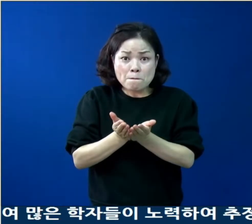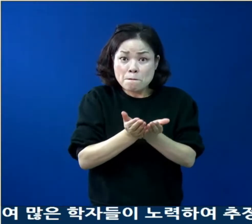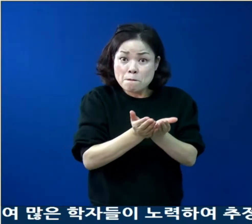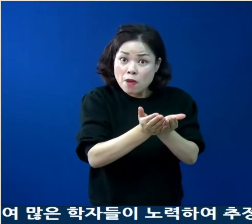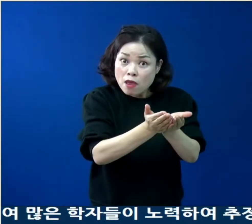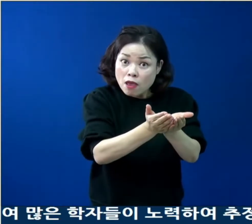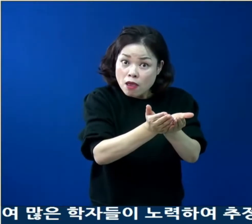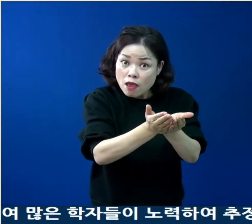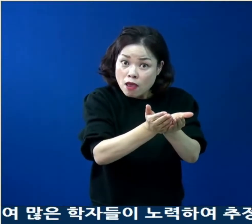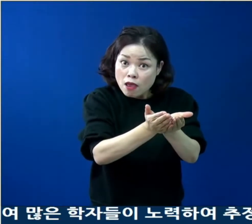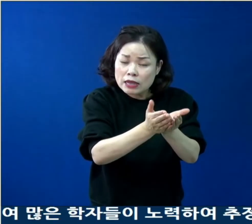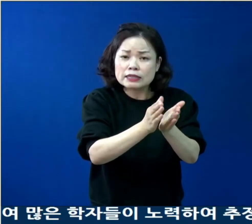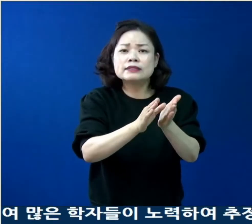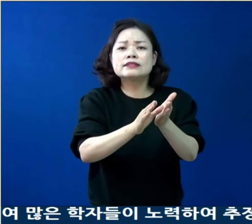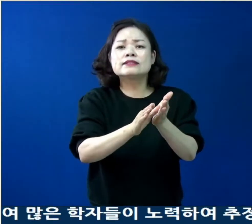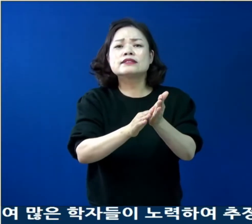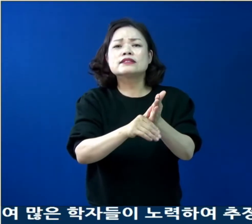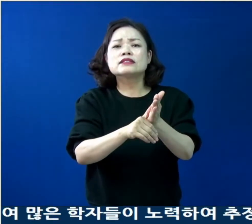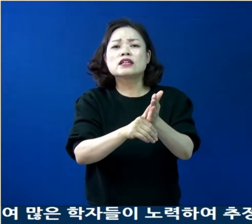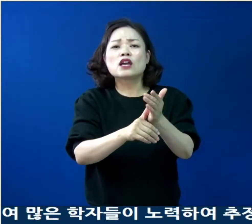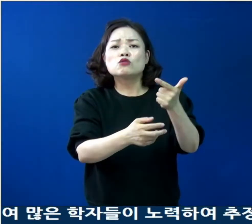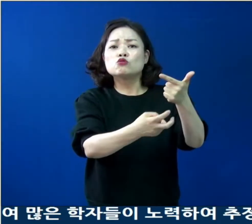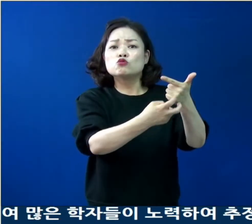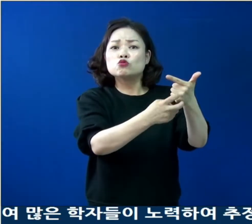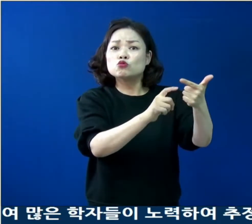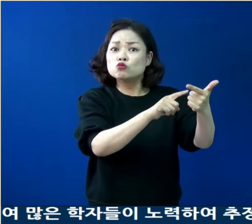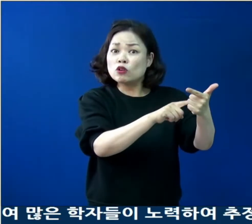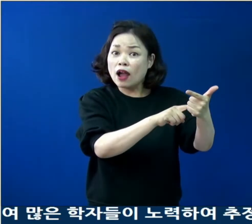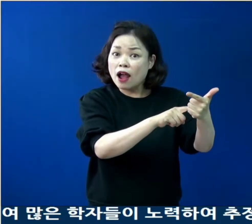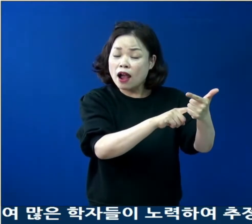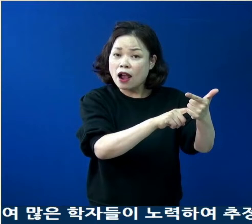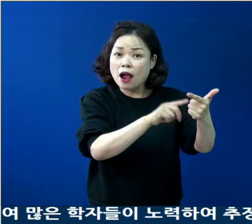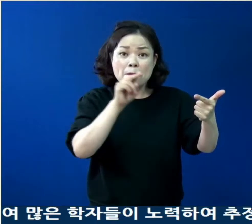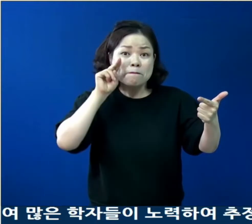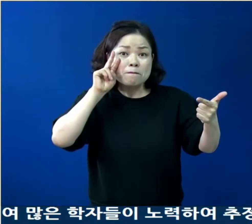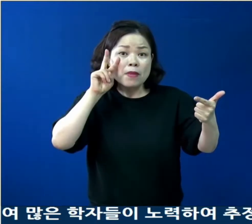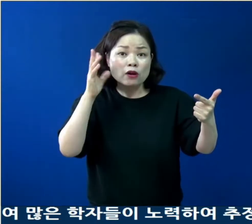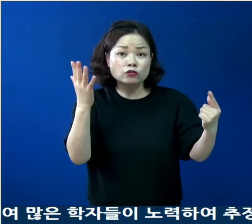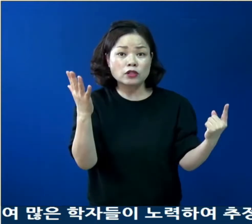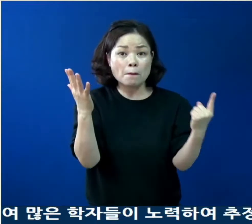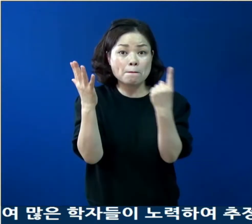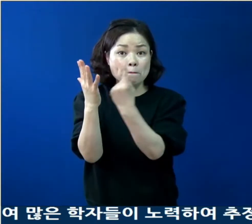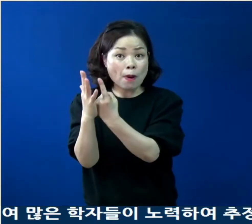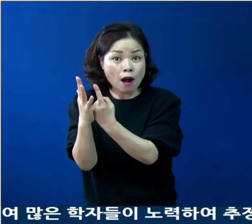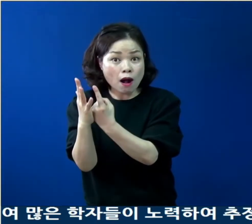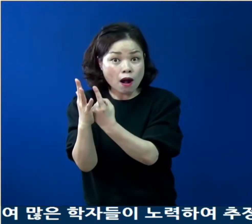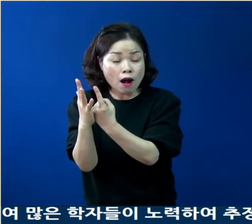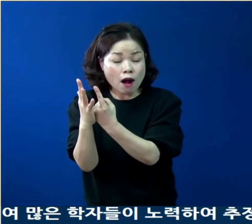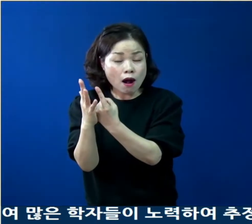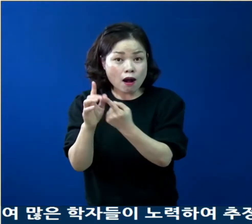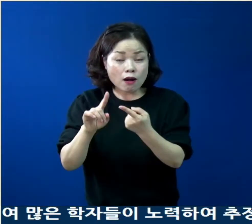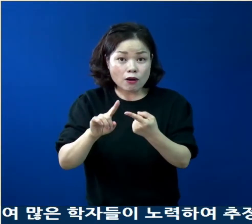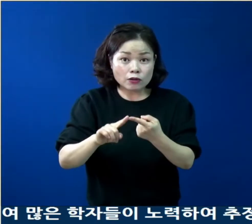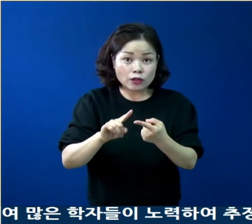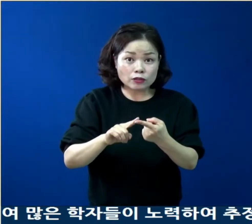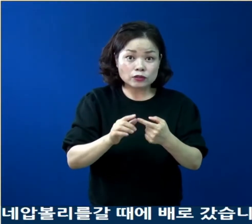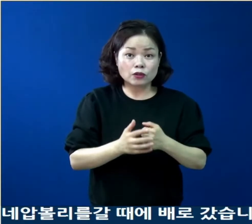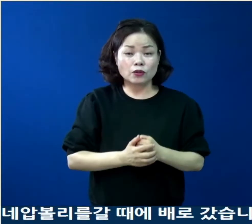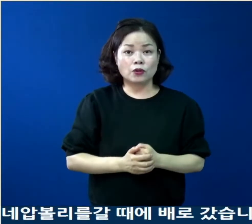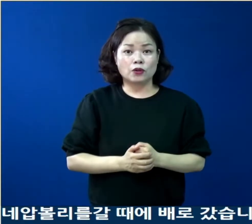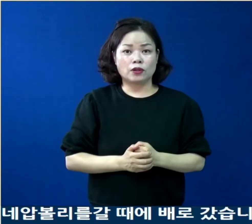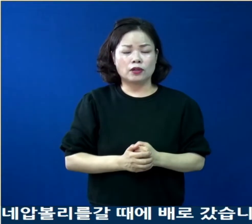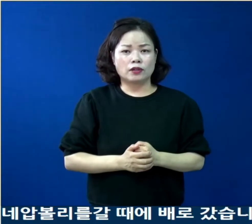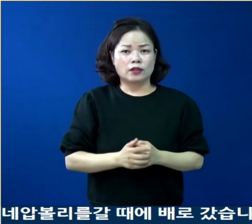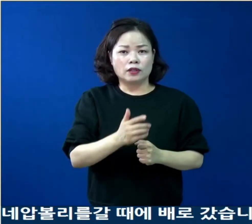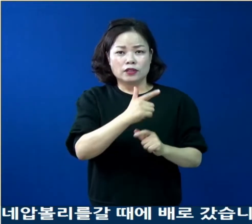갔다, 이때에 누가가 바울 팀에 합류되었다, 이 사실을 가지고